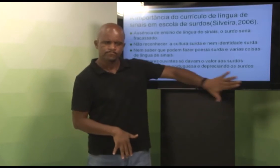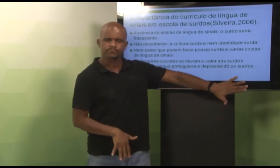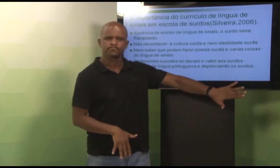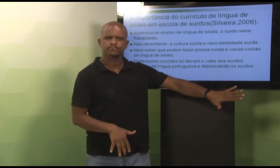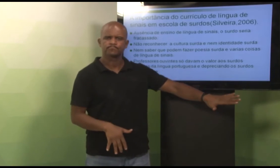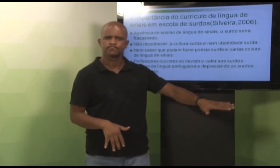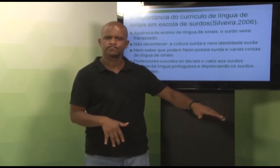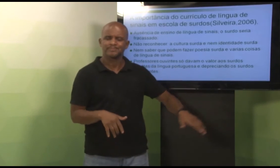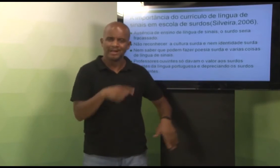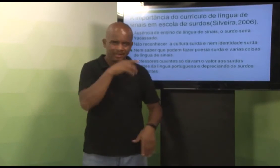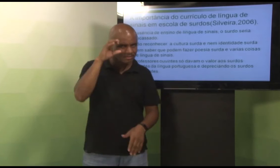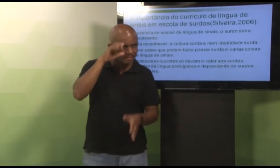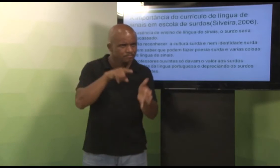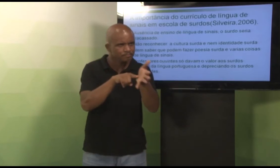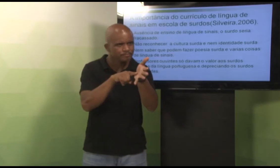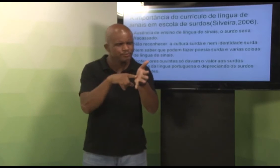oralização, não utiliza a língua de sinais.